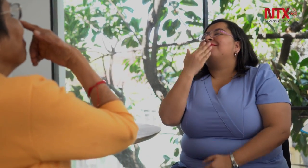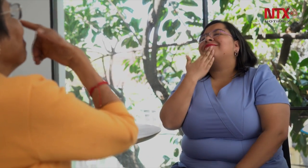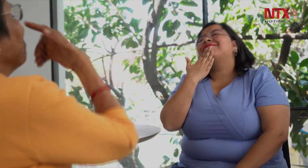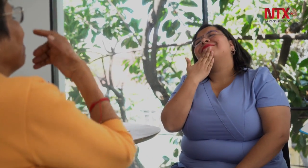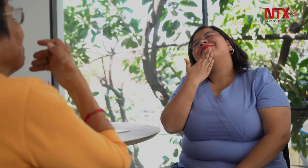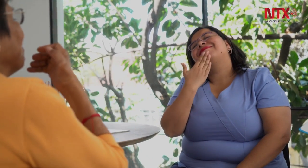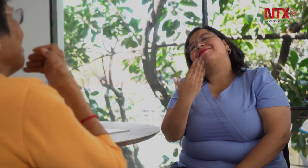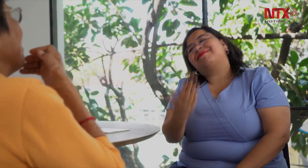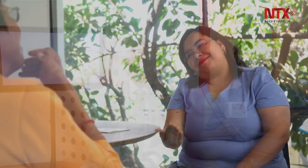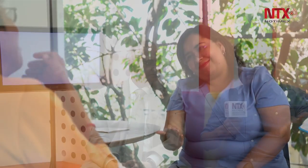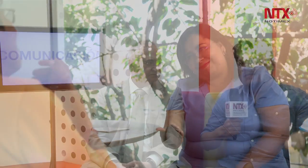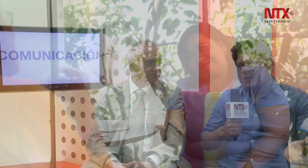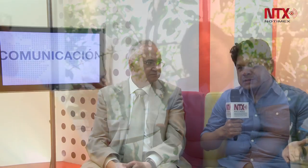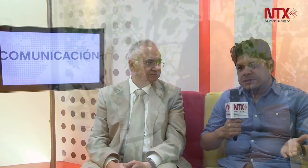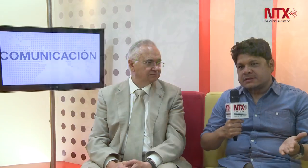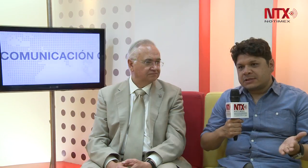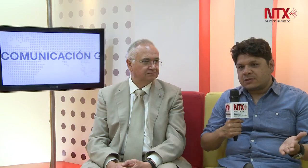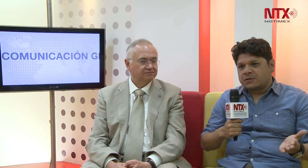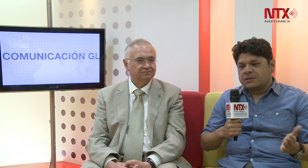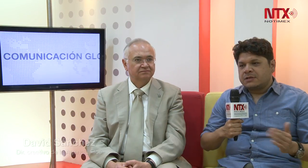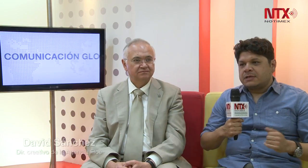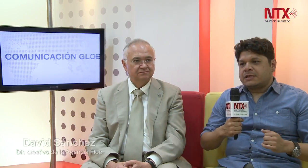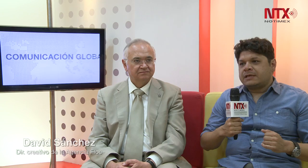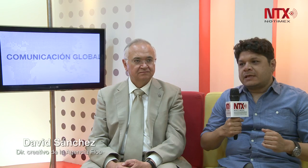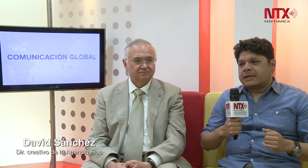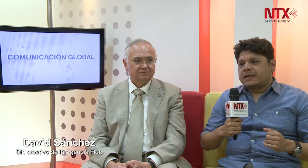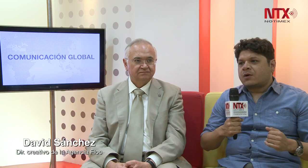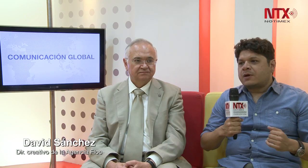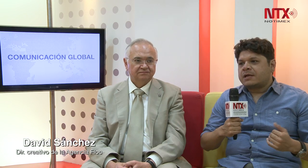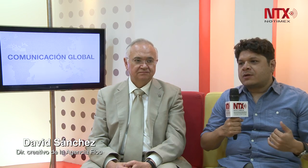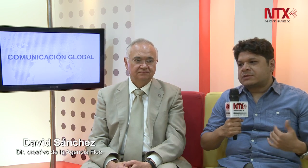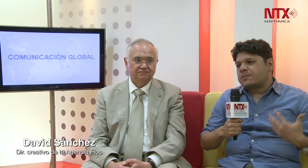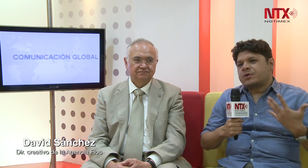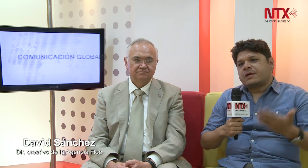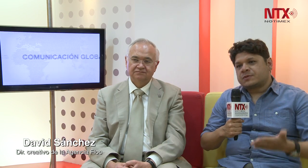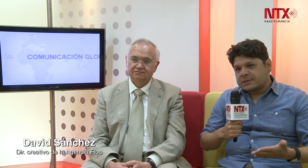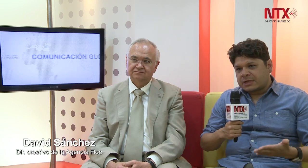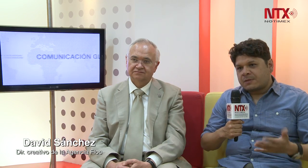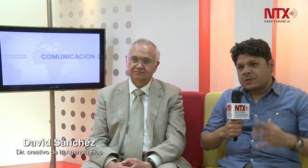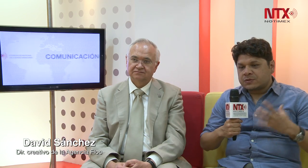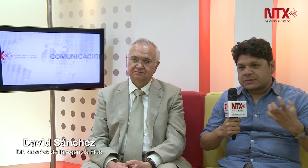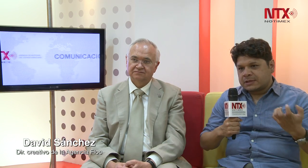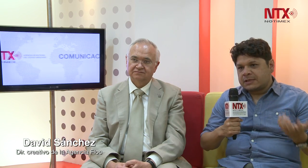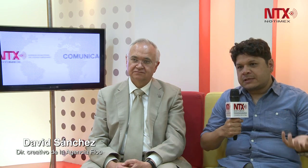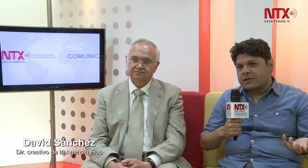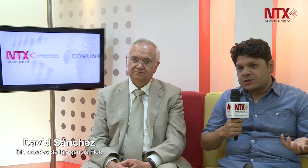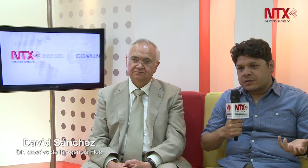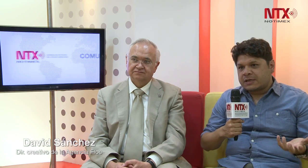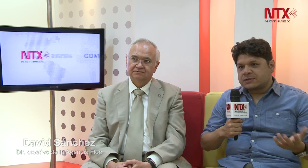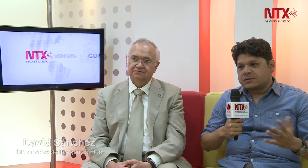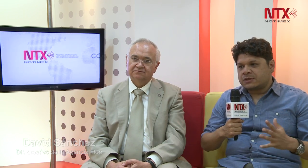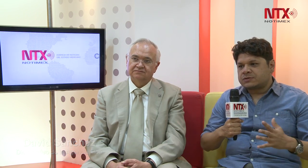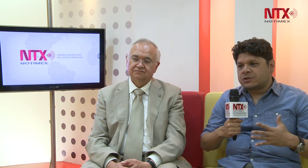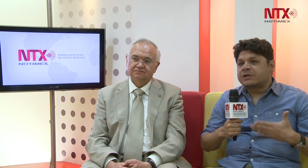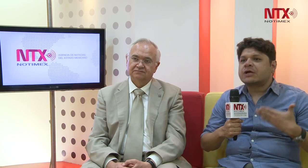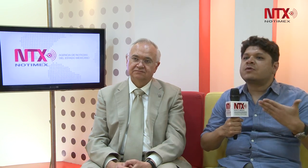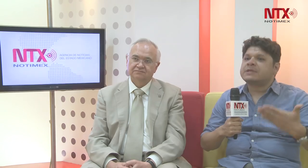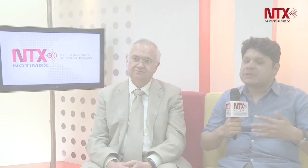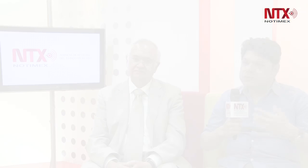terapia normal, por así decirlo, que en la cual nos apoyamos en terapeutas tradicionales donde nos dieron recomendación de